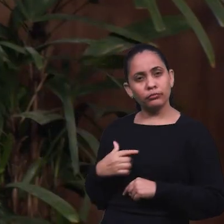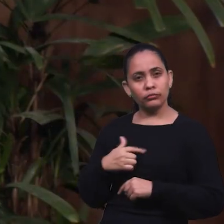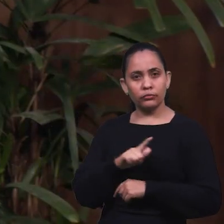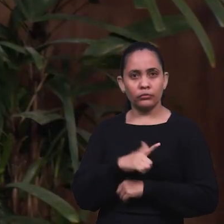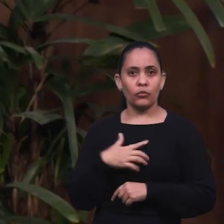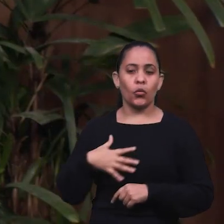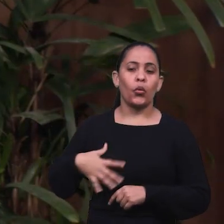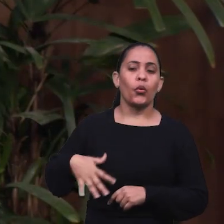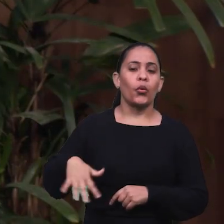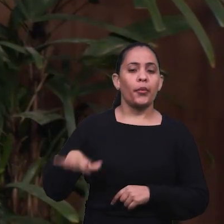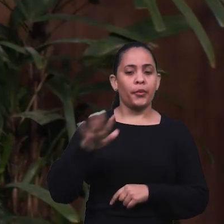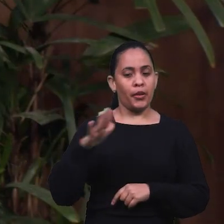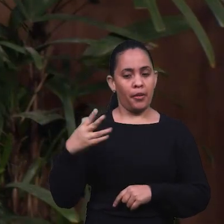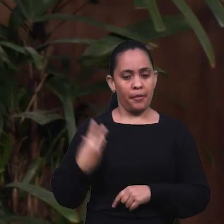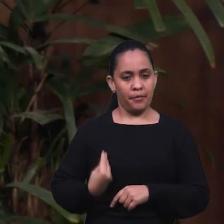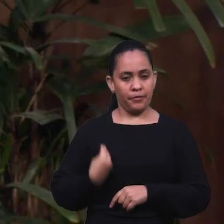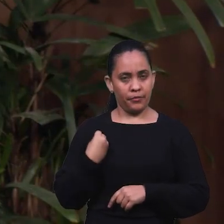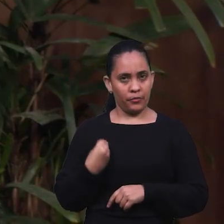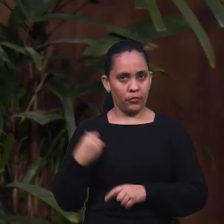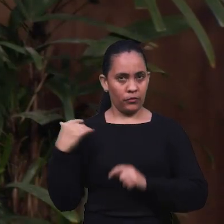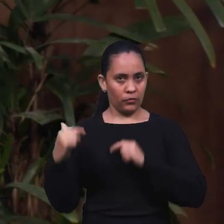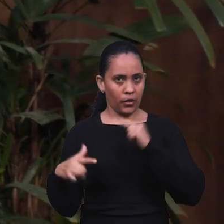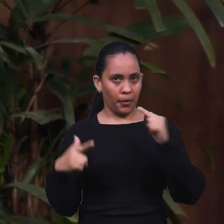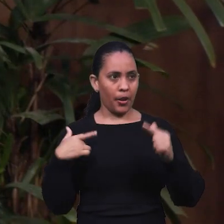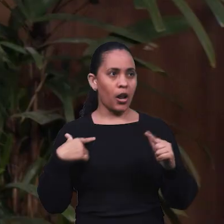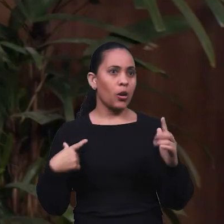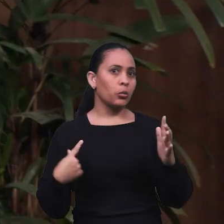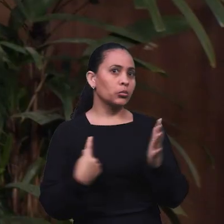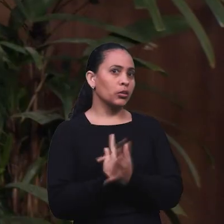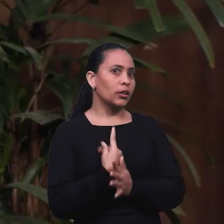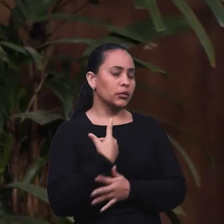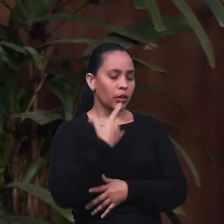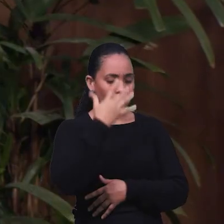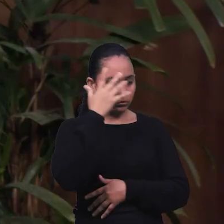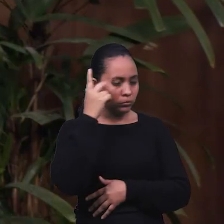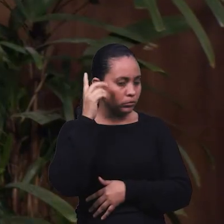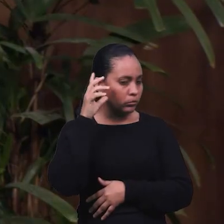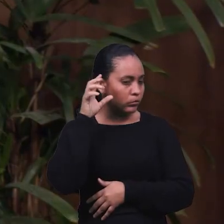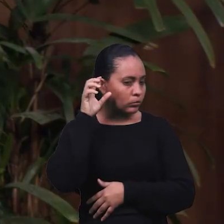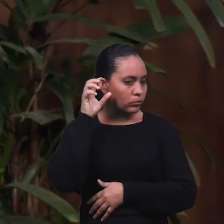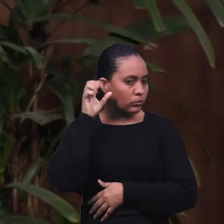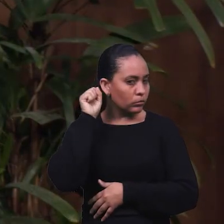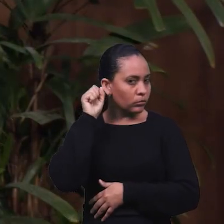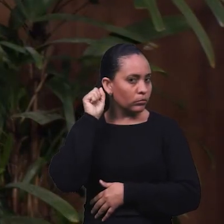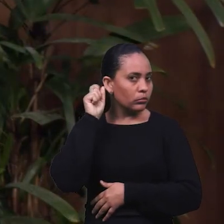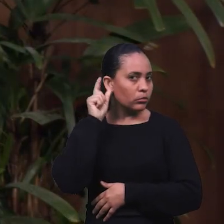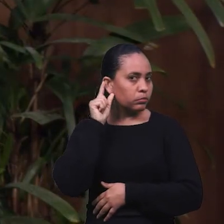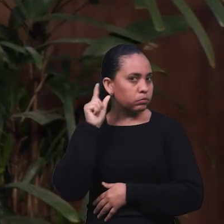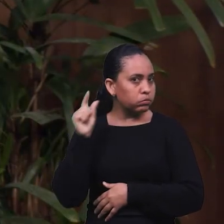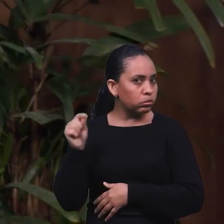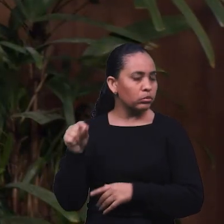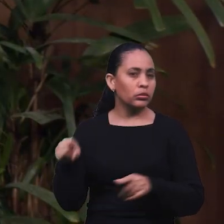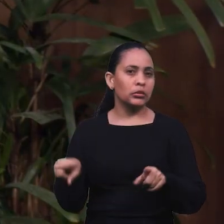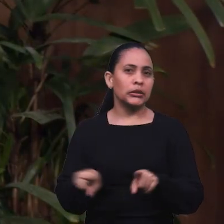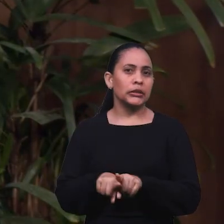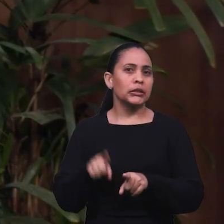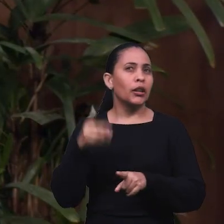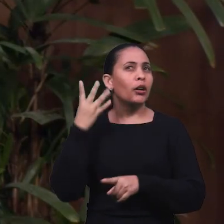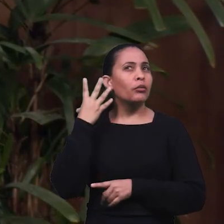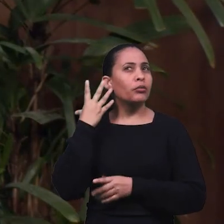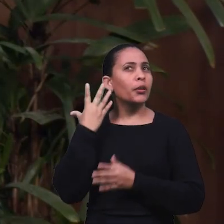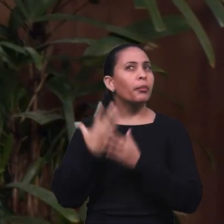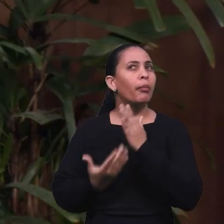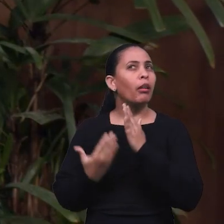deficiência, no decorrer da minha jornada de trabalho acontece alguma coisa e eu perco a audição, vamos supor, trabalho com ruídos, e aí fui